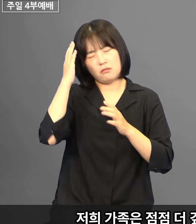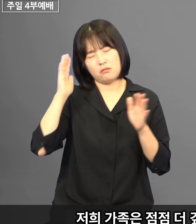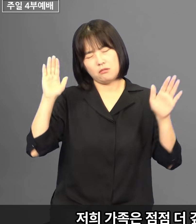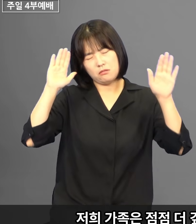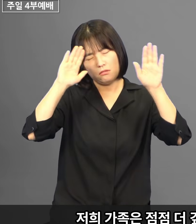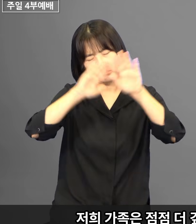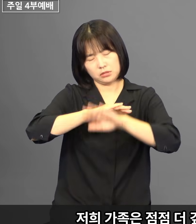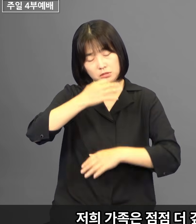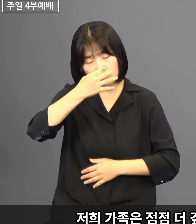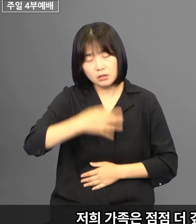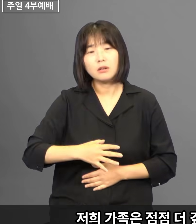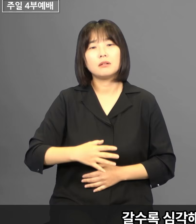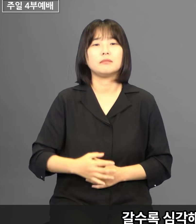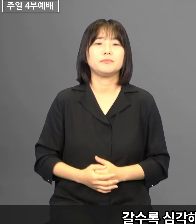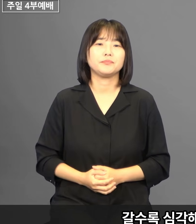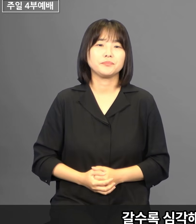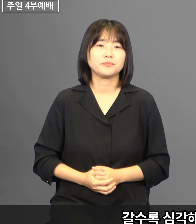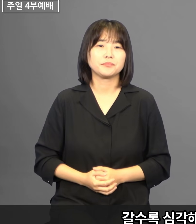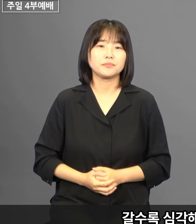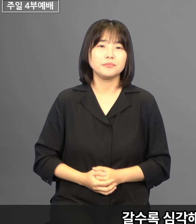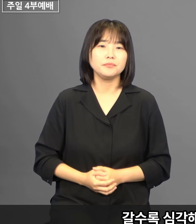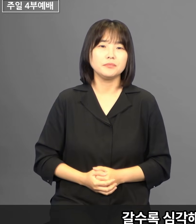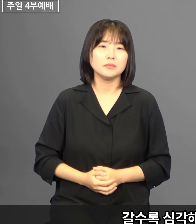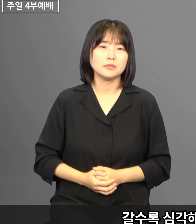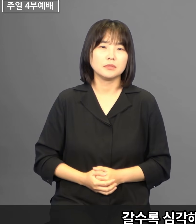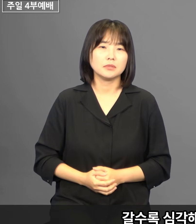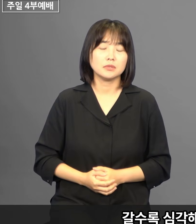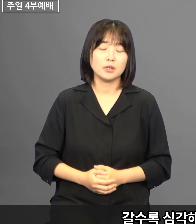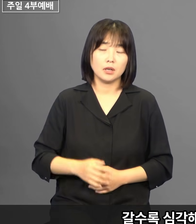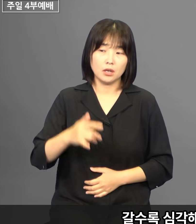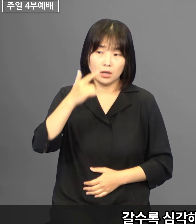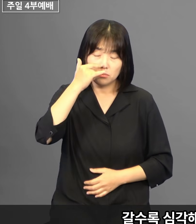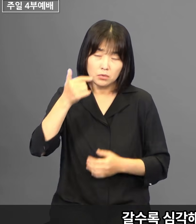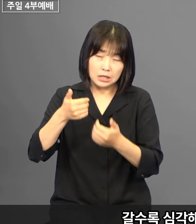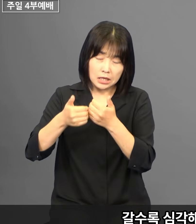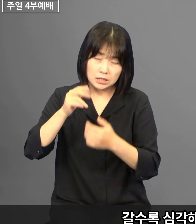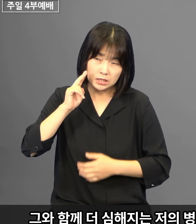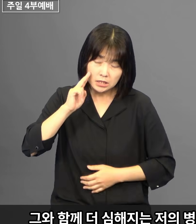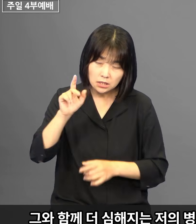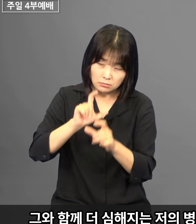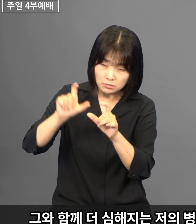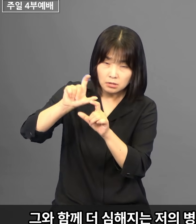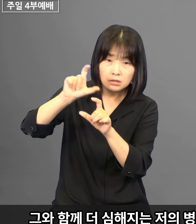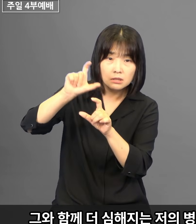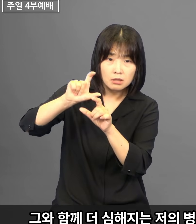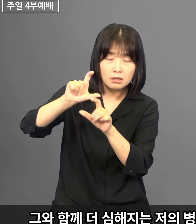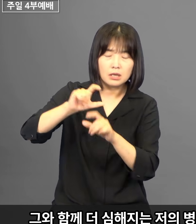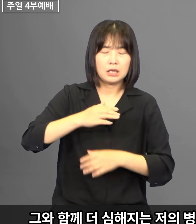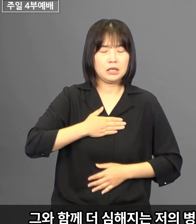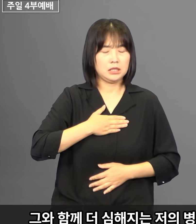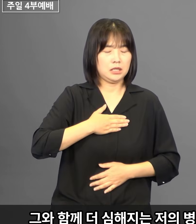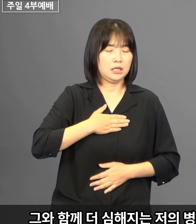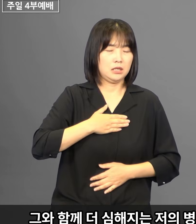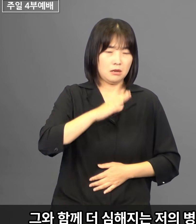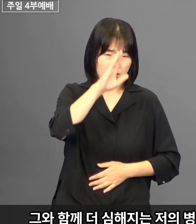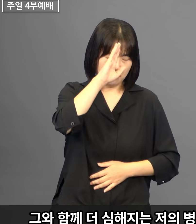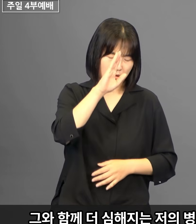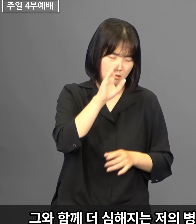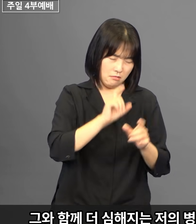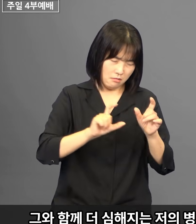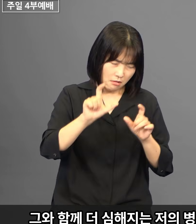것 같았습니다. 갈수록 심각해지는 부모님의 갈등과 그와 함께 더 심해지는 저희